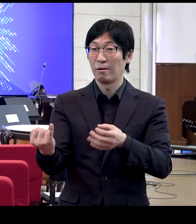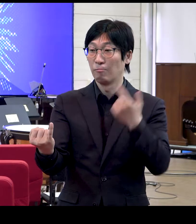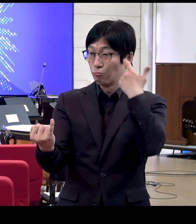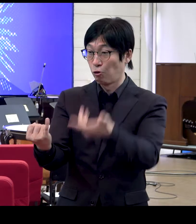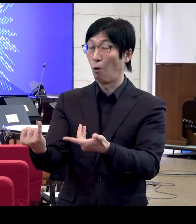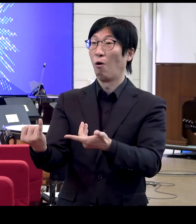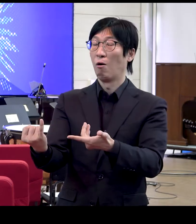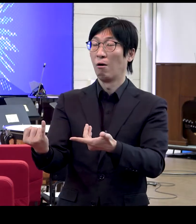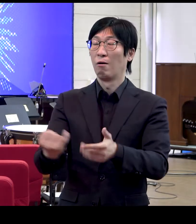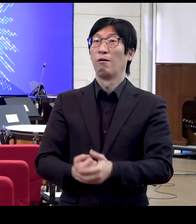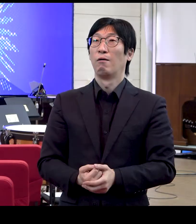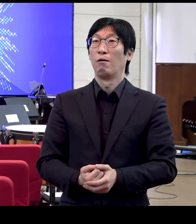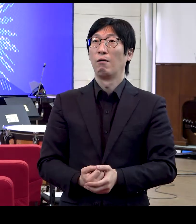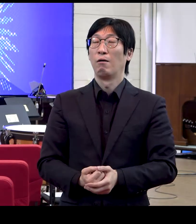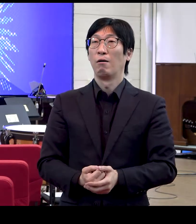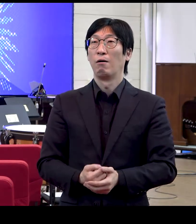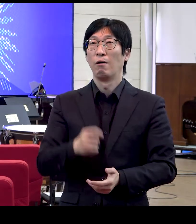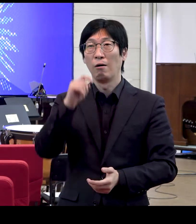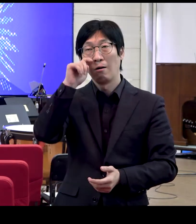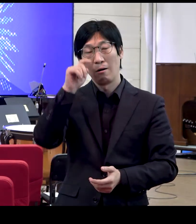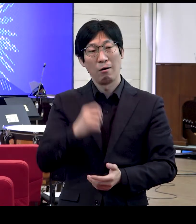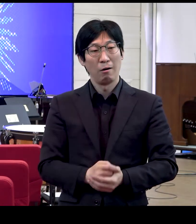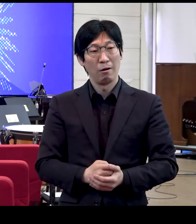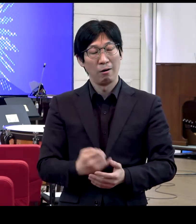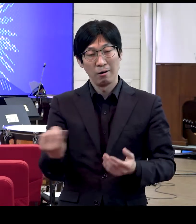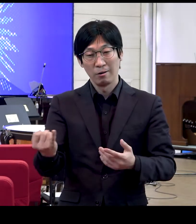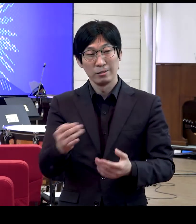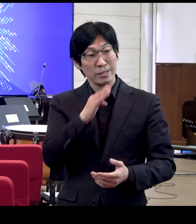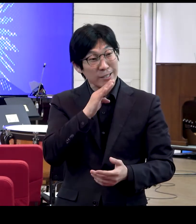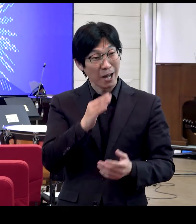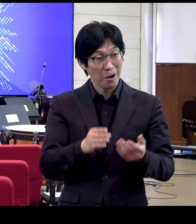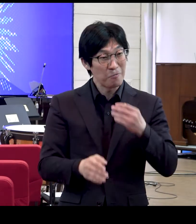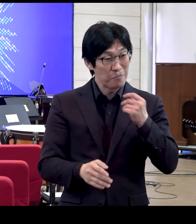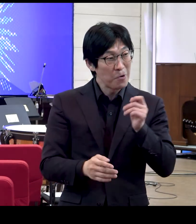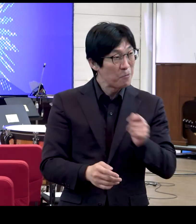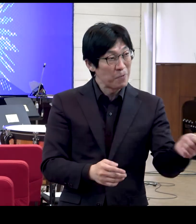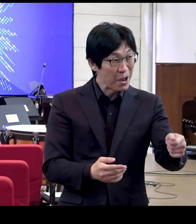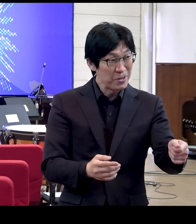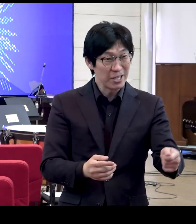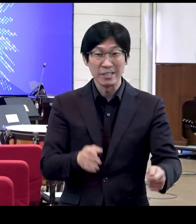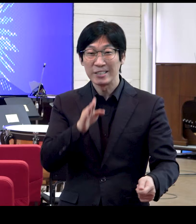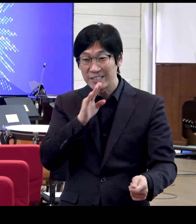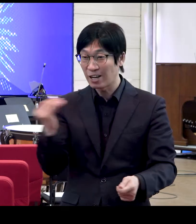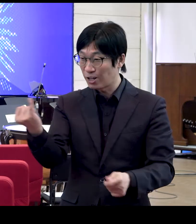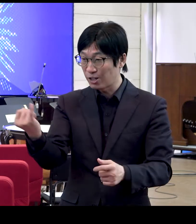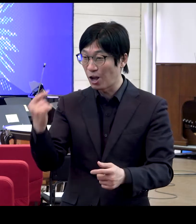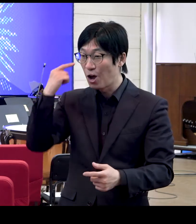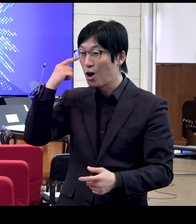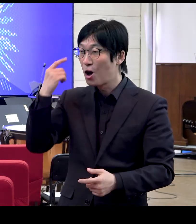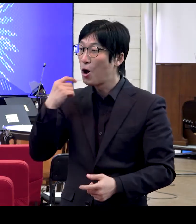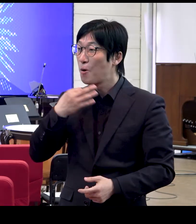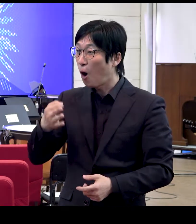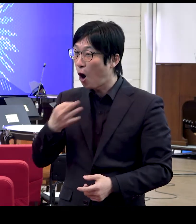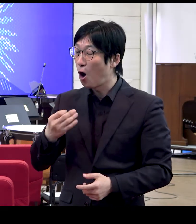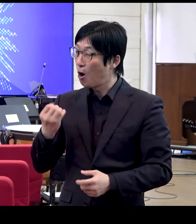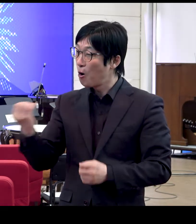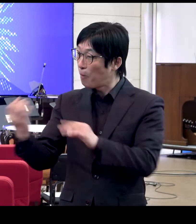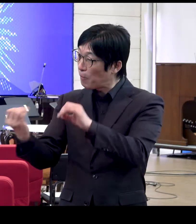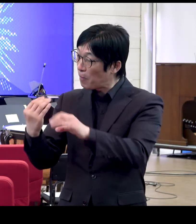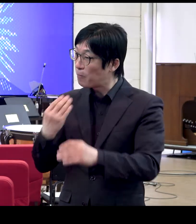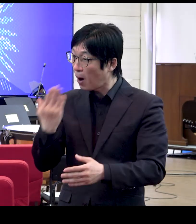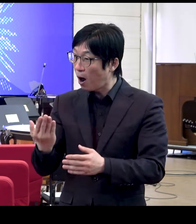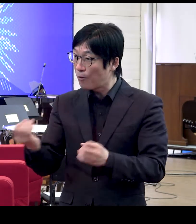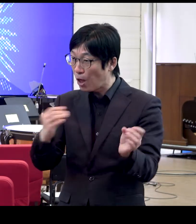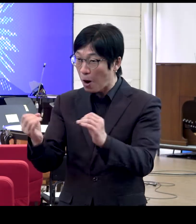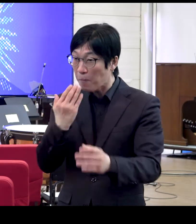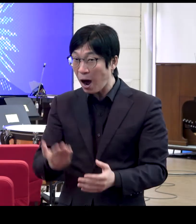그 순간 우리는 이거는 그냥 믿을 수는 없겠다. 그렇잖아요. 뱀이 여자에게 말을 건다?